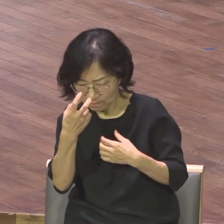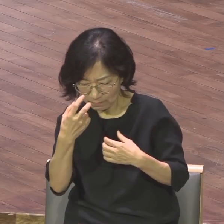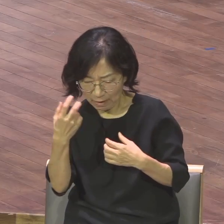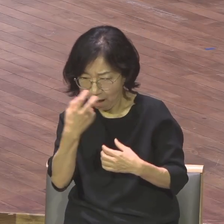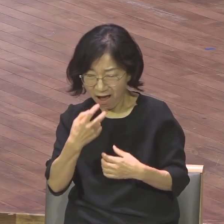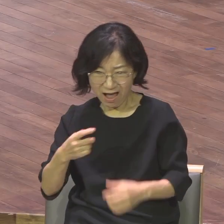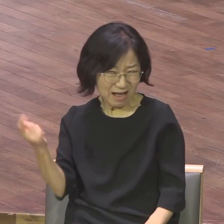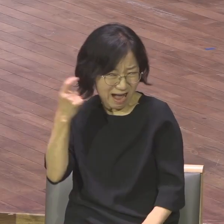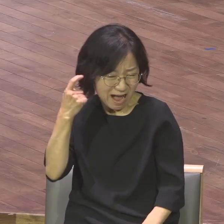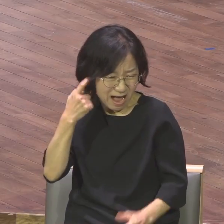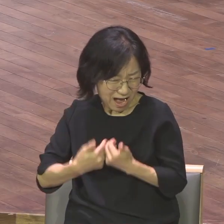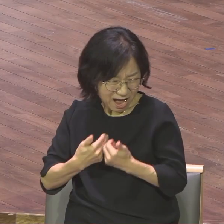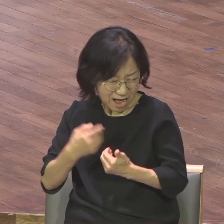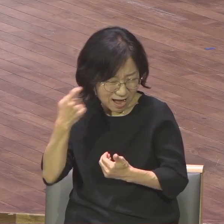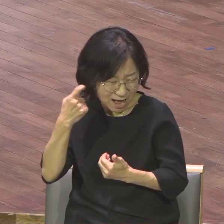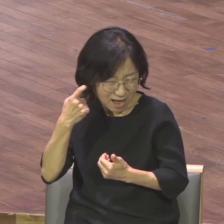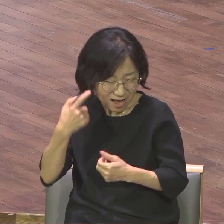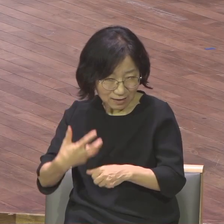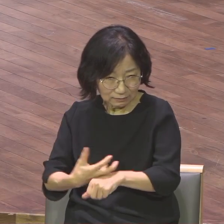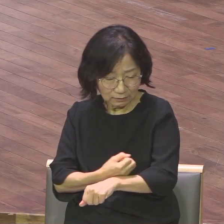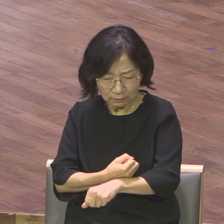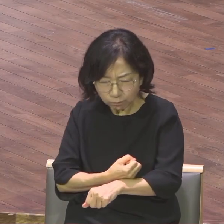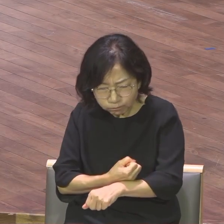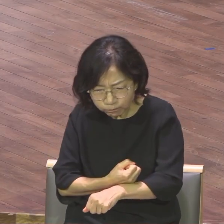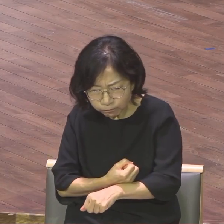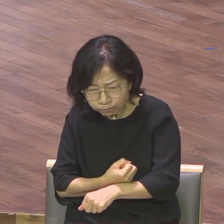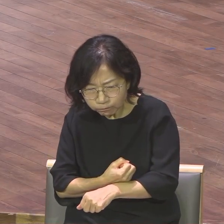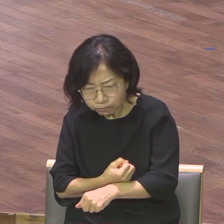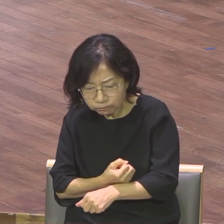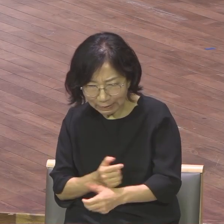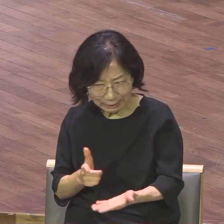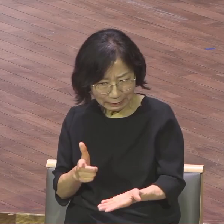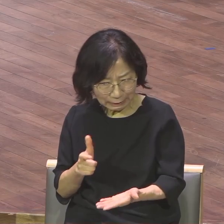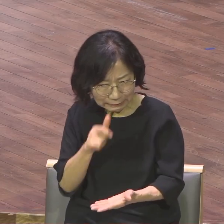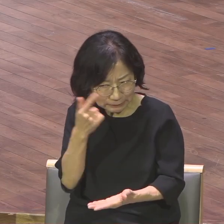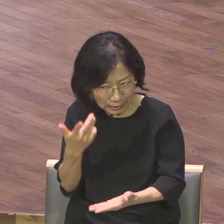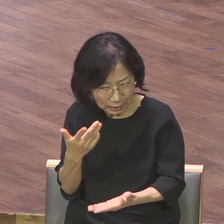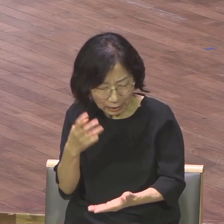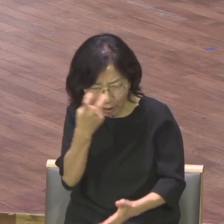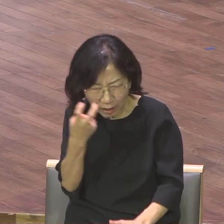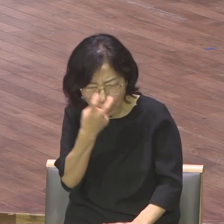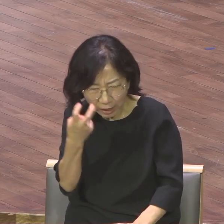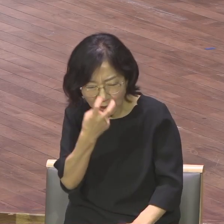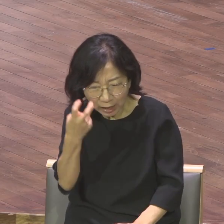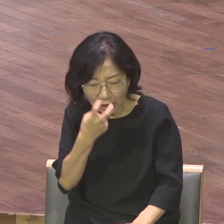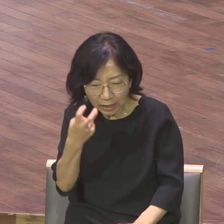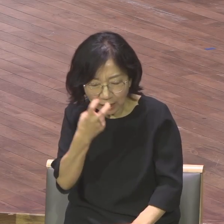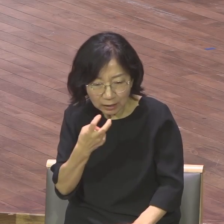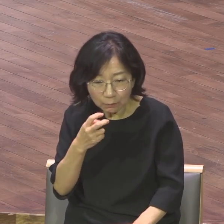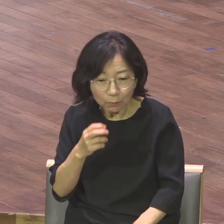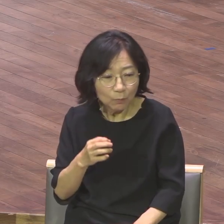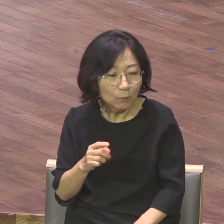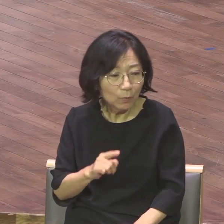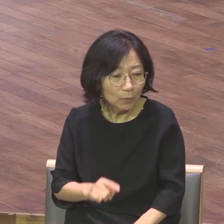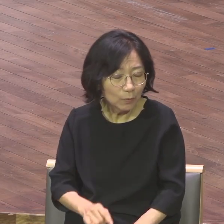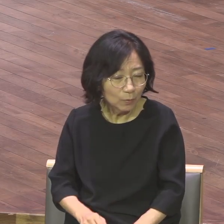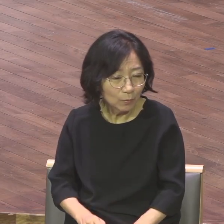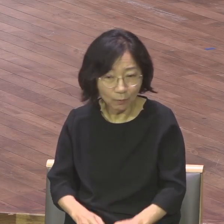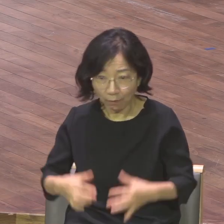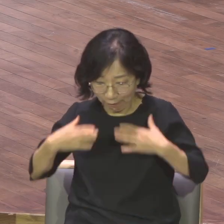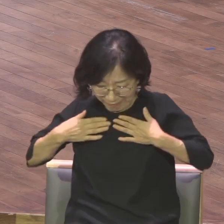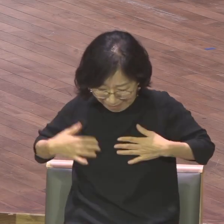경고음이 확 울렸어. 무기를 가졌는 게 아니라 검색을 하는데 알고 보니까 경고음이 확 울렸는데